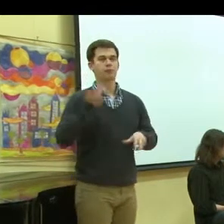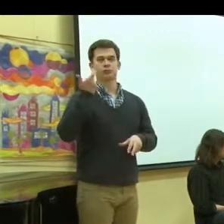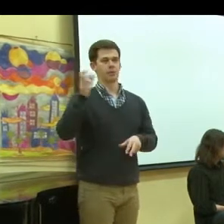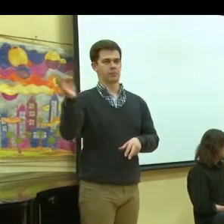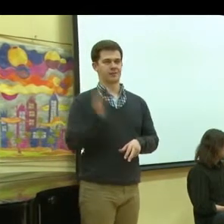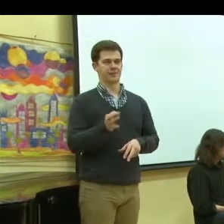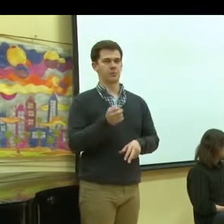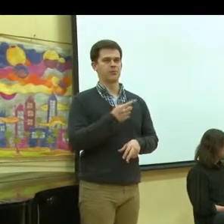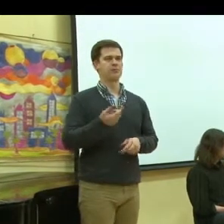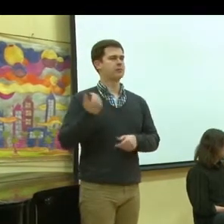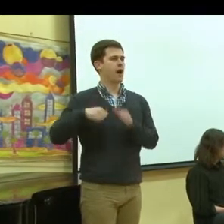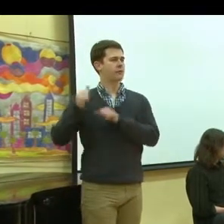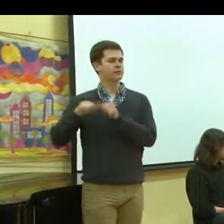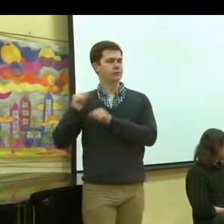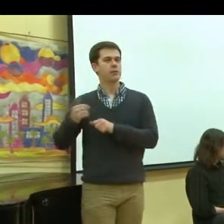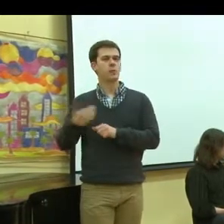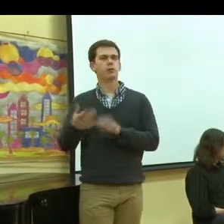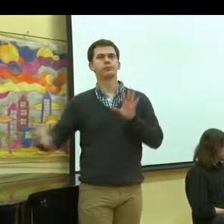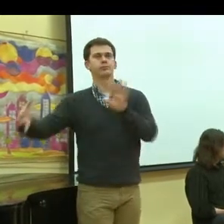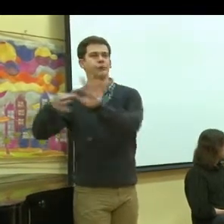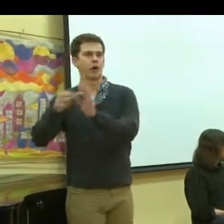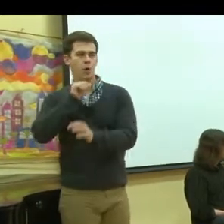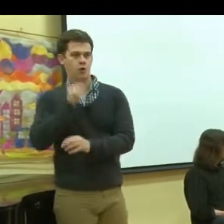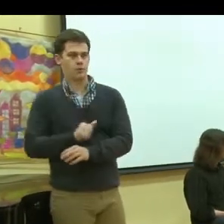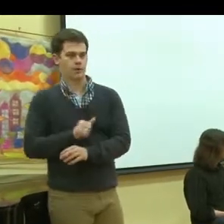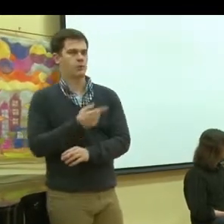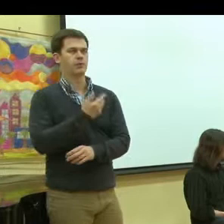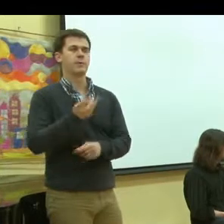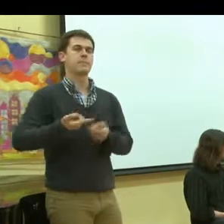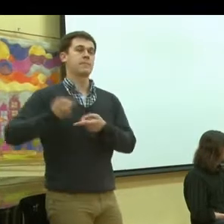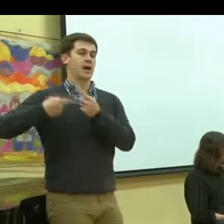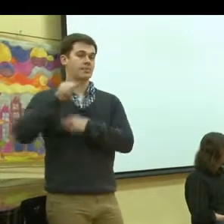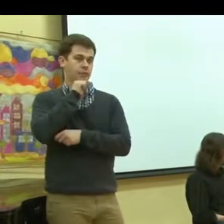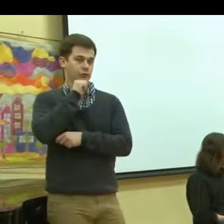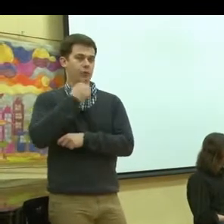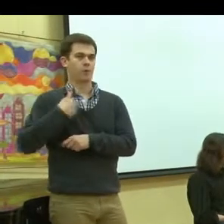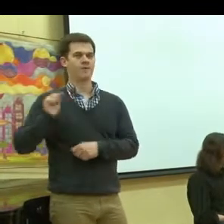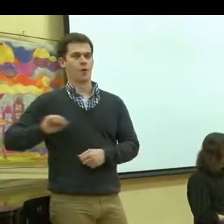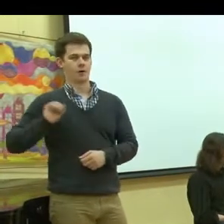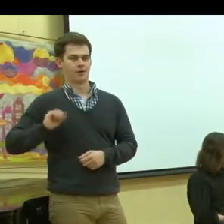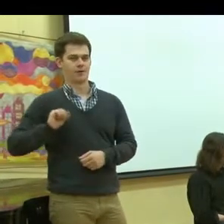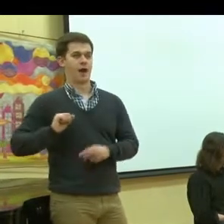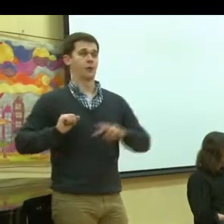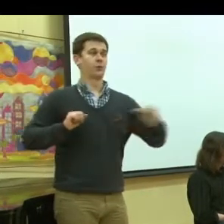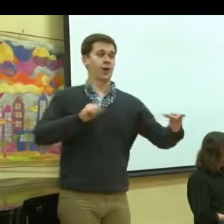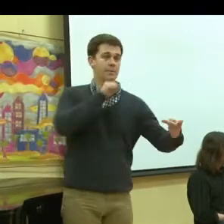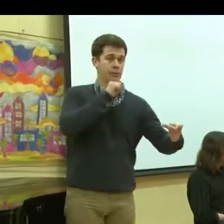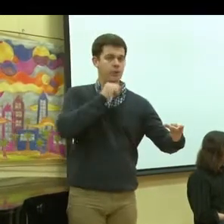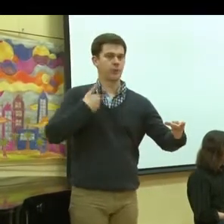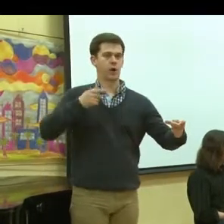100% jakby jego korzenie są związane gdzieś tam z Europą, tak? Prababcia Włoszka, Irlandka, nie